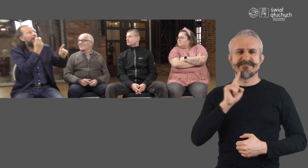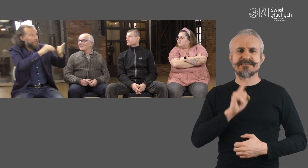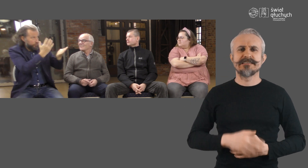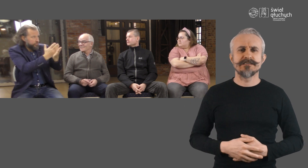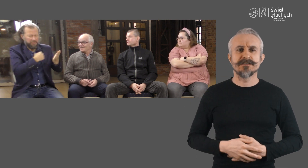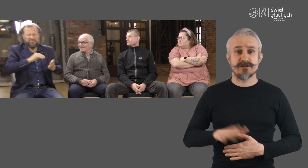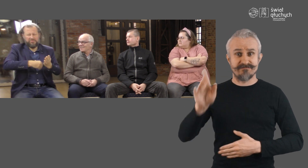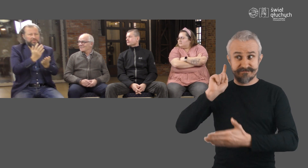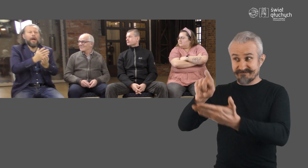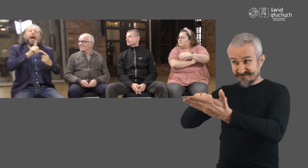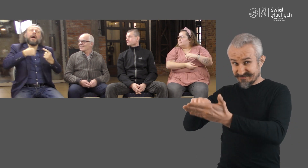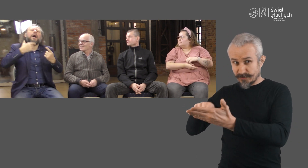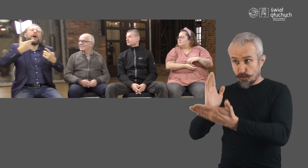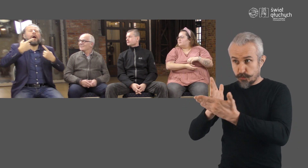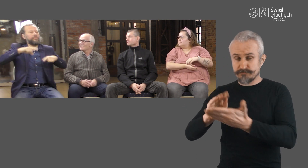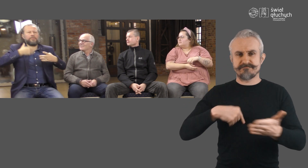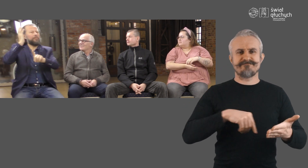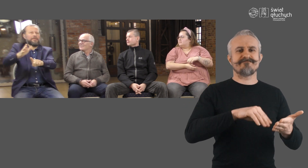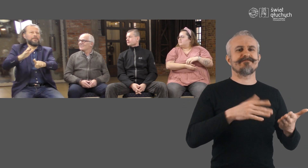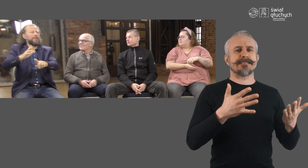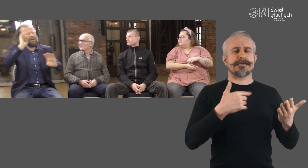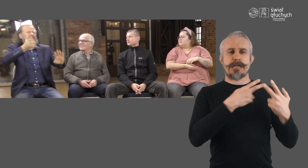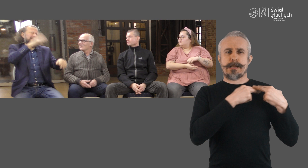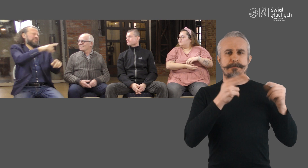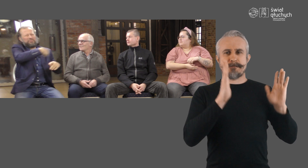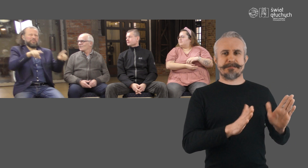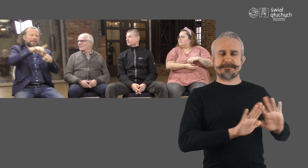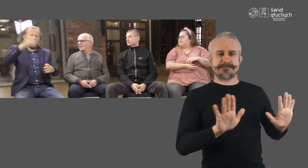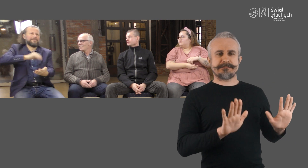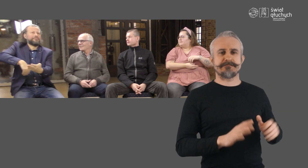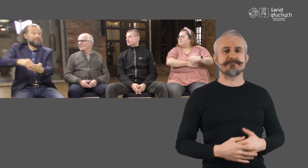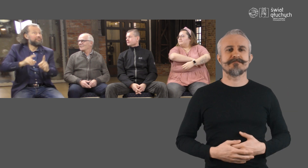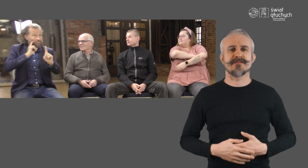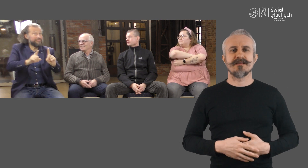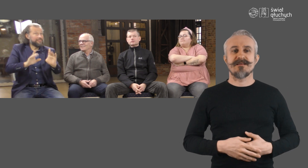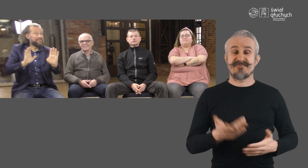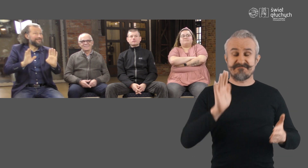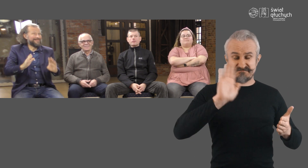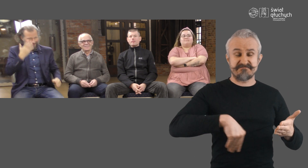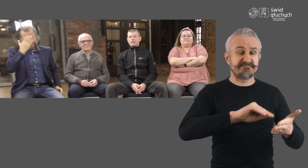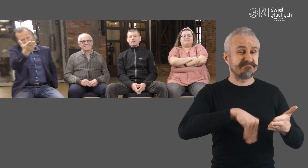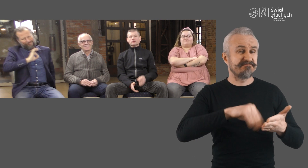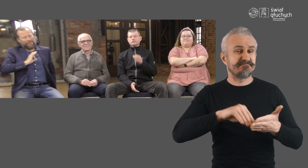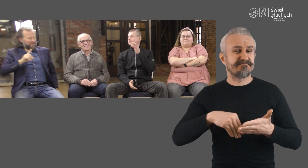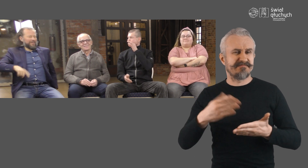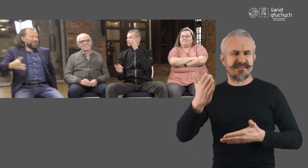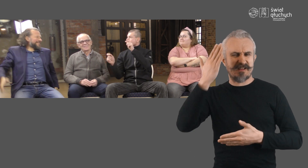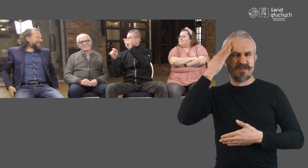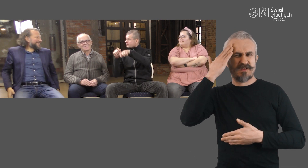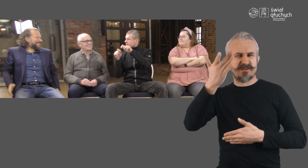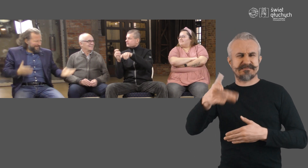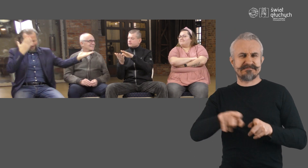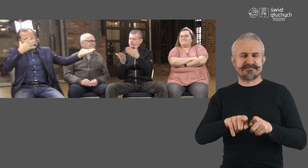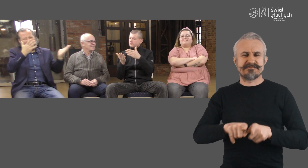ja doskonale wiem, jak to... Podpisałeś? Aha, dobra, no to ja też podpiszę. To ja tak samo podpisuję. Bardzo często tak się